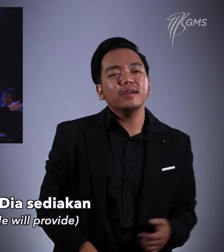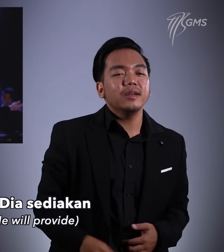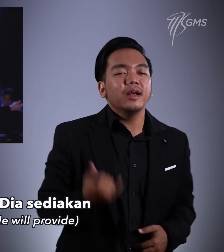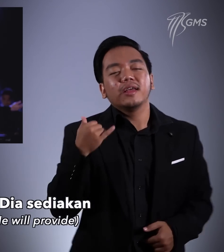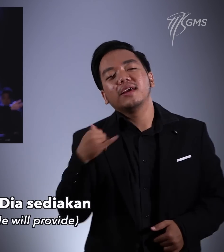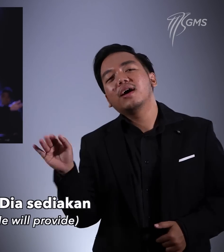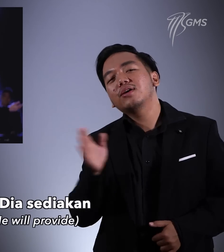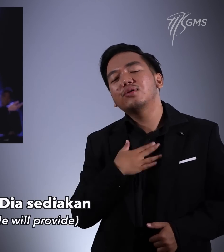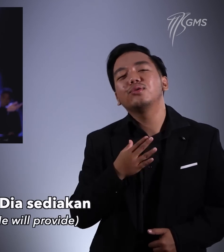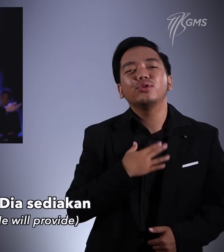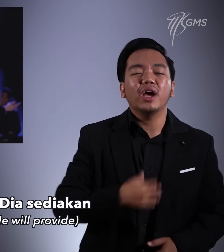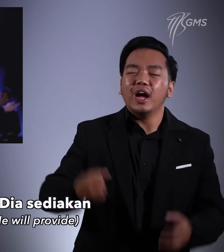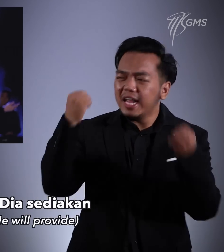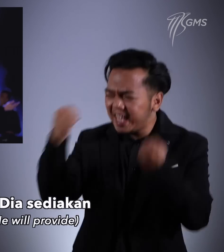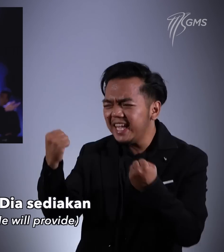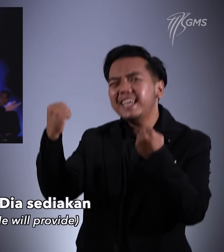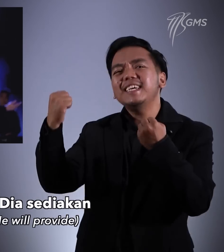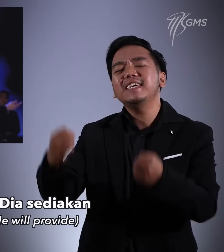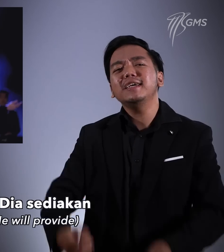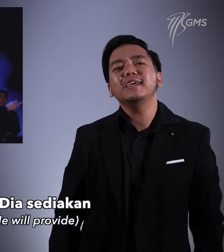kemuliaan-Nya. Yang ku